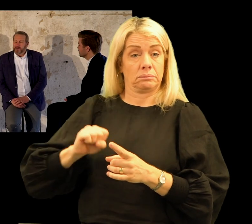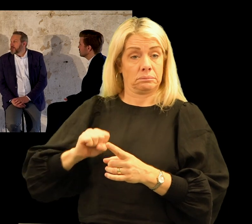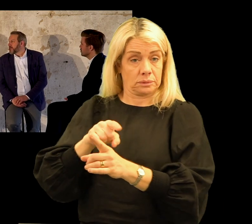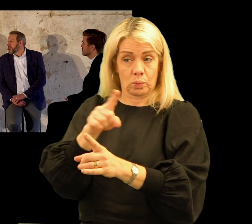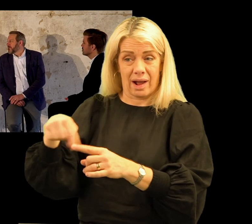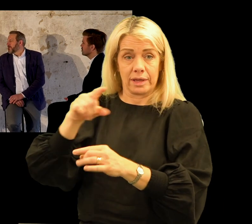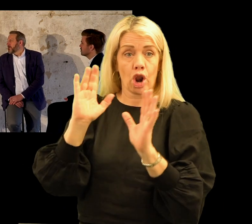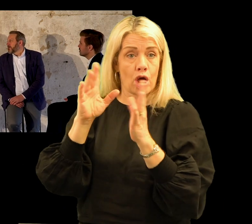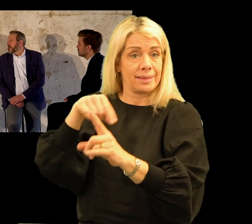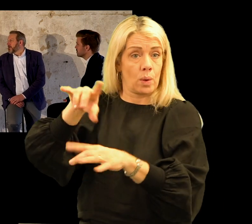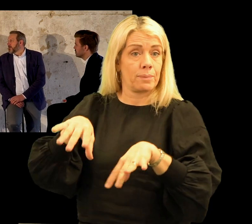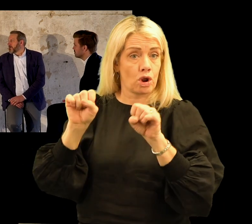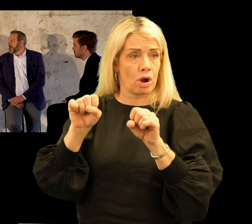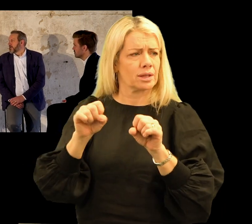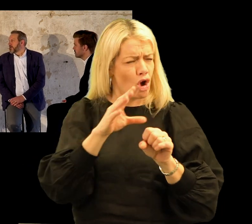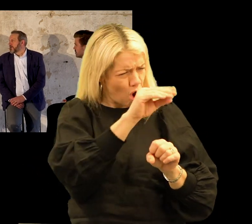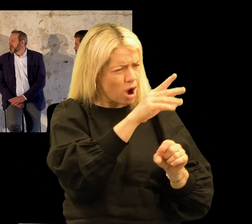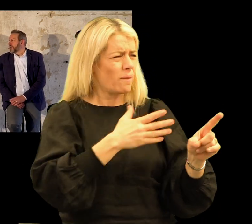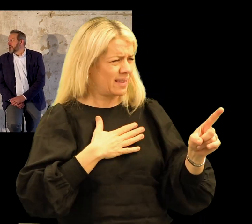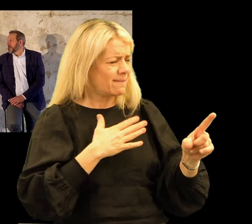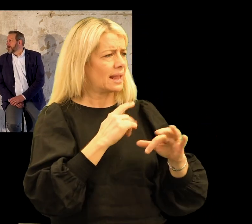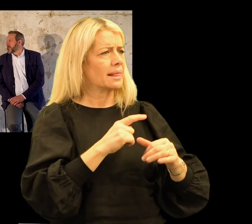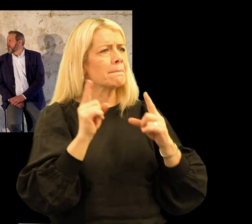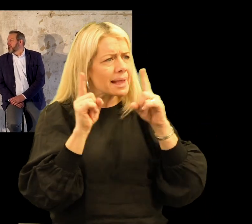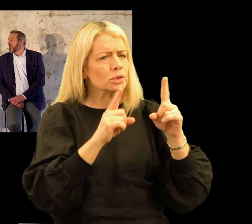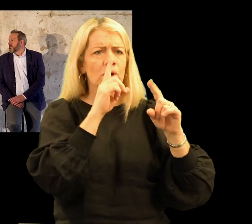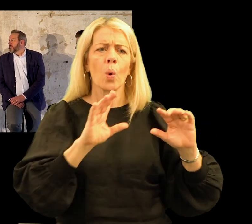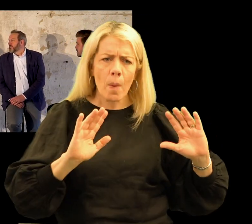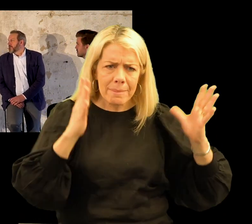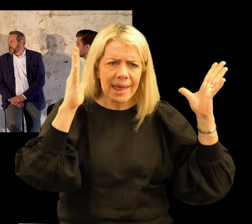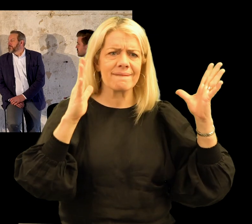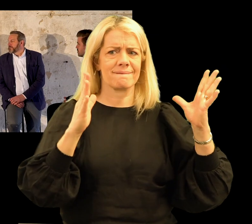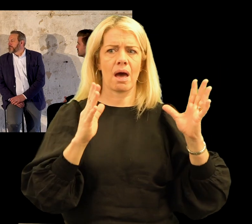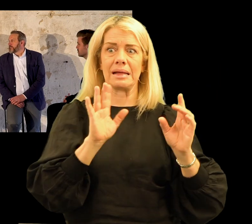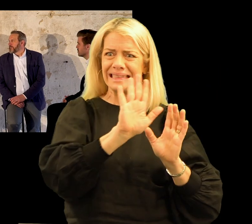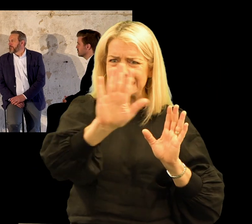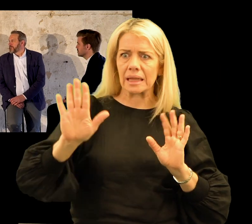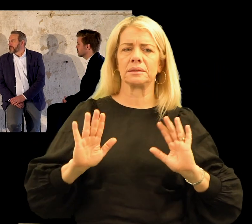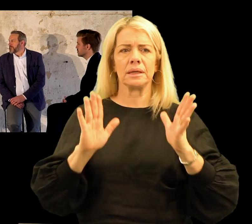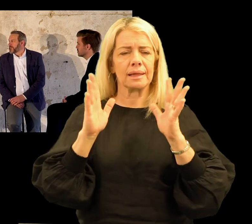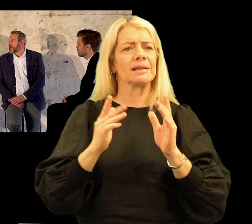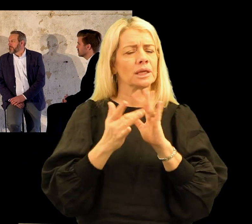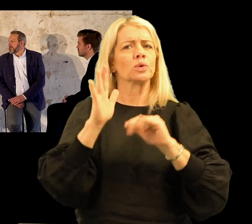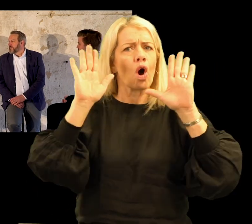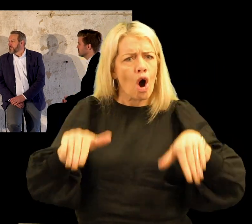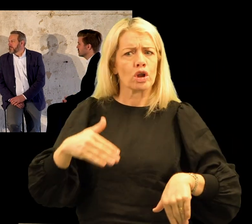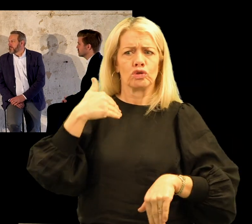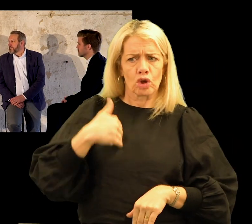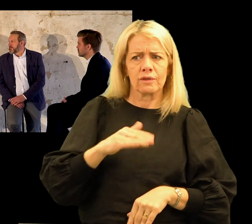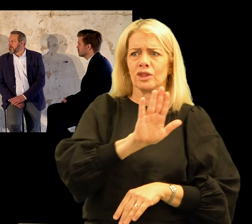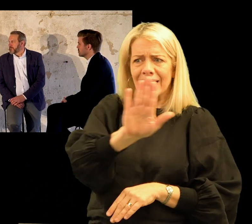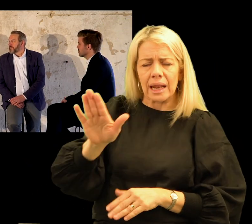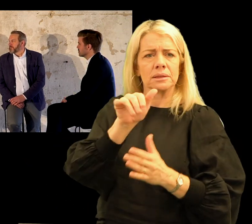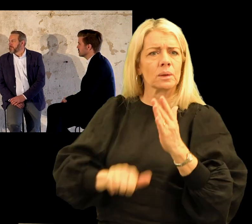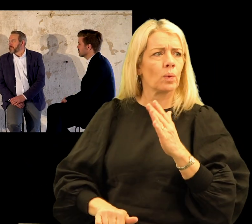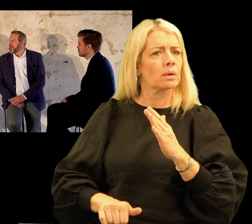vill att människor ska få uppleva den där segern i deras liv. Att Jesus har liksom dött för deras liv och lever för deras liv. Det är